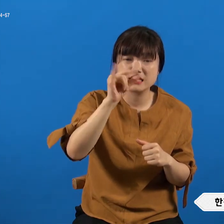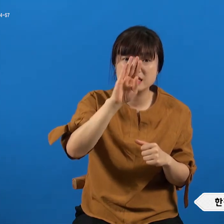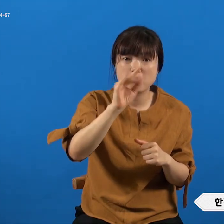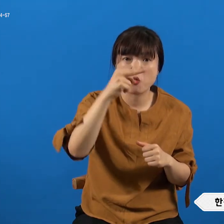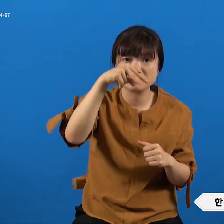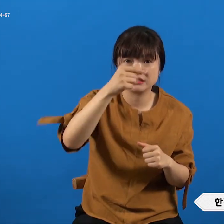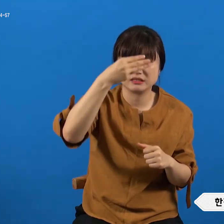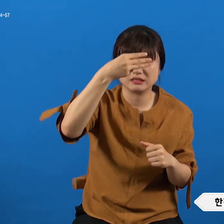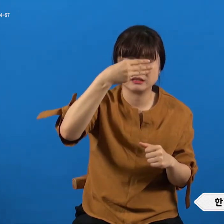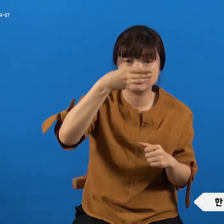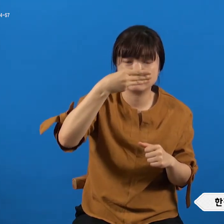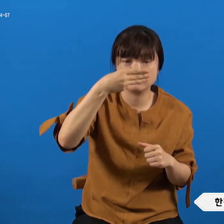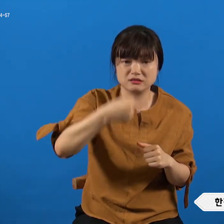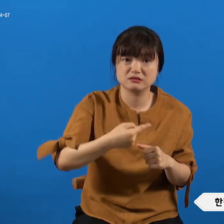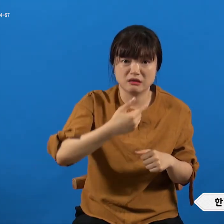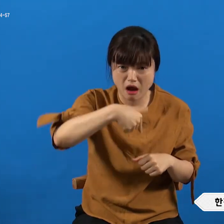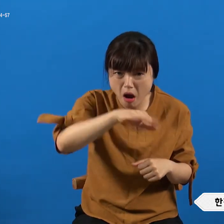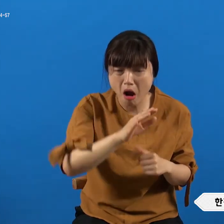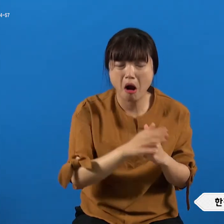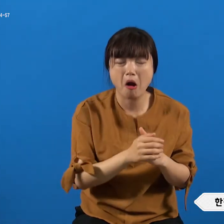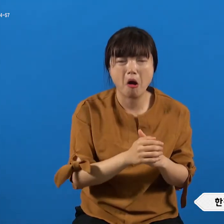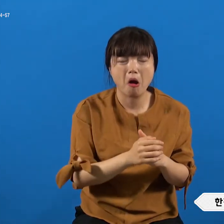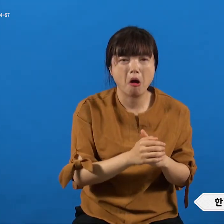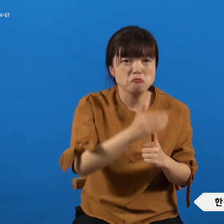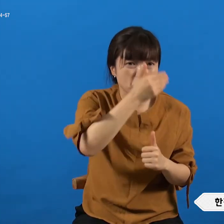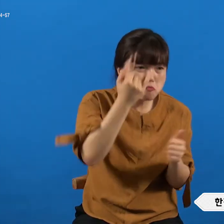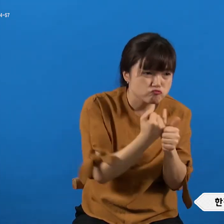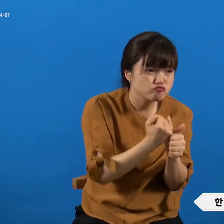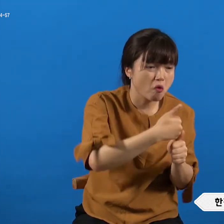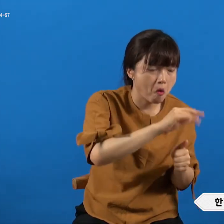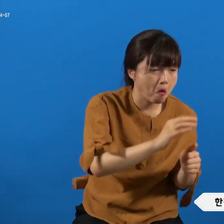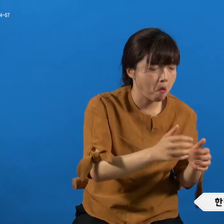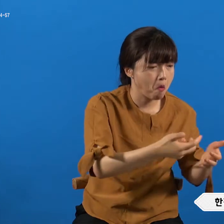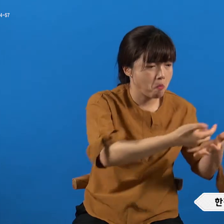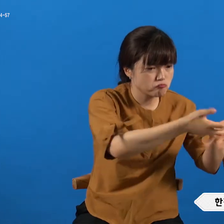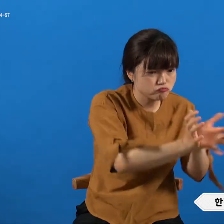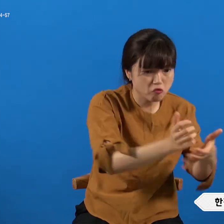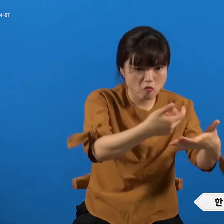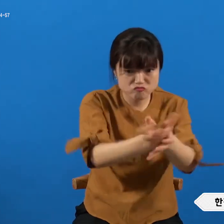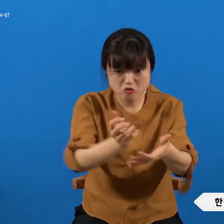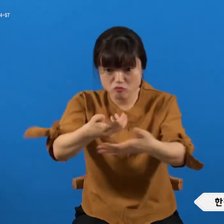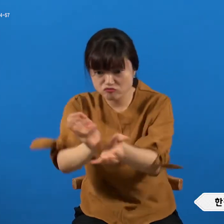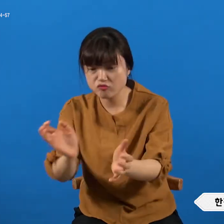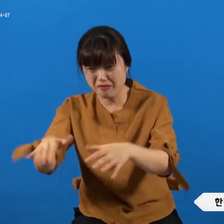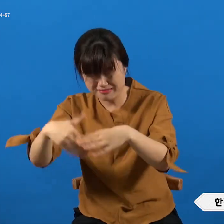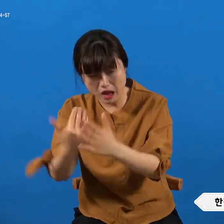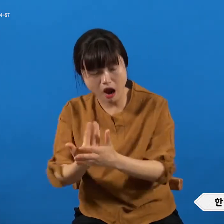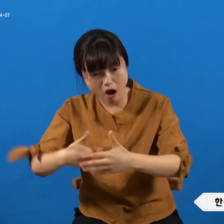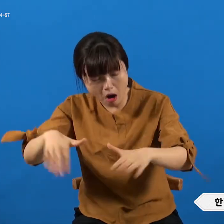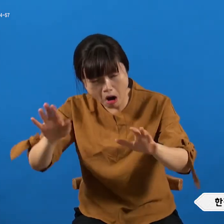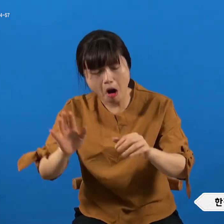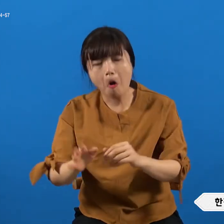부부들 가지요. 5팀이나 가게 되었습니다. 제가 얼마나 기분이 좋은지 모르겠습니다.